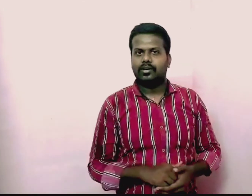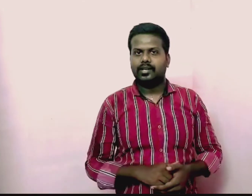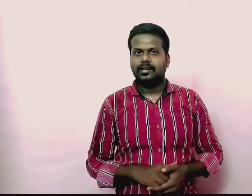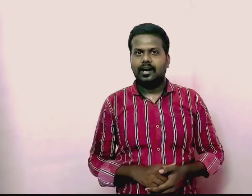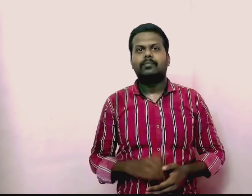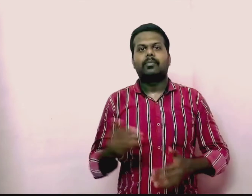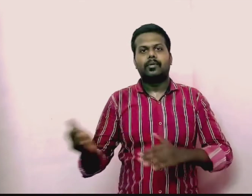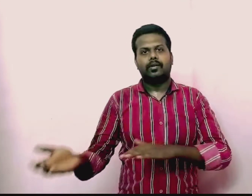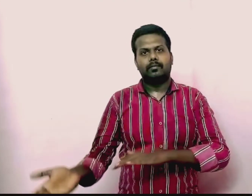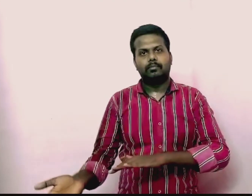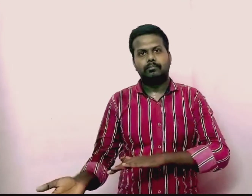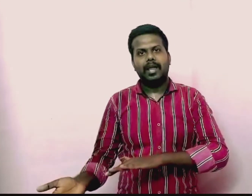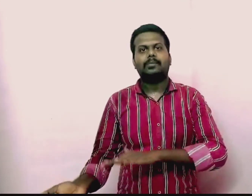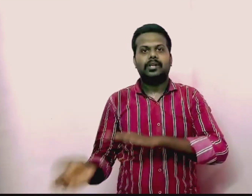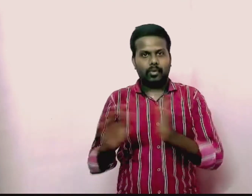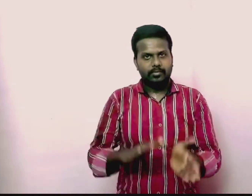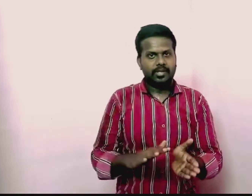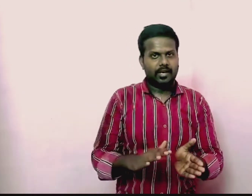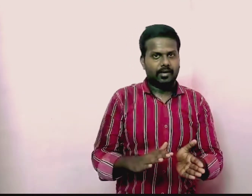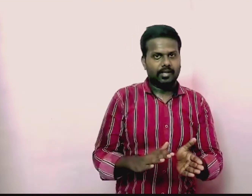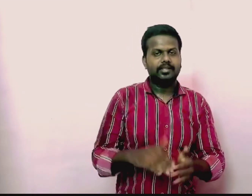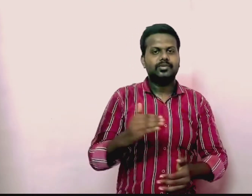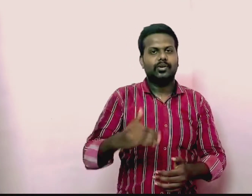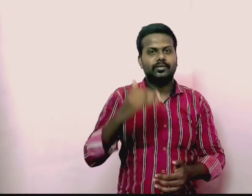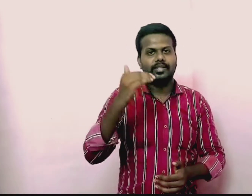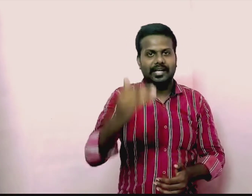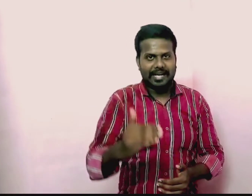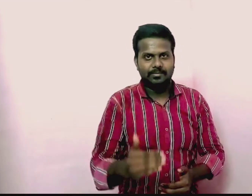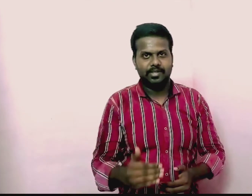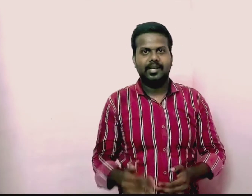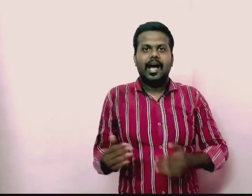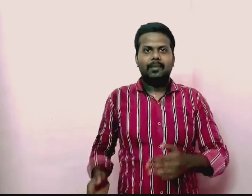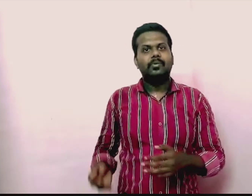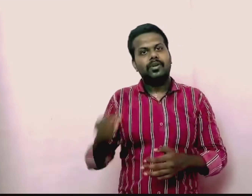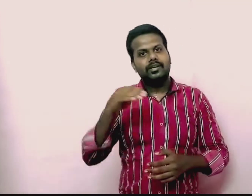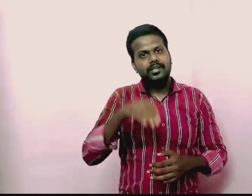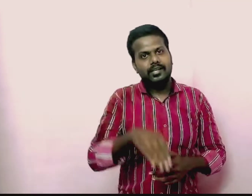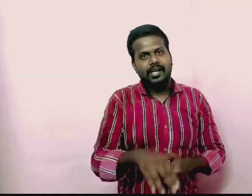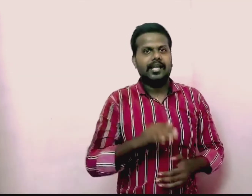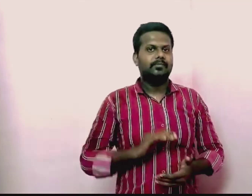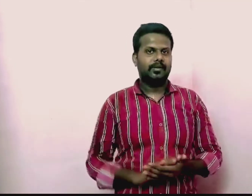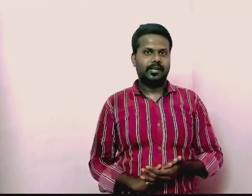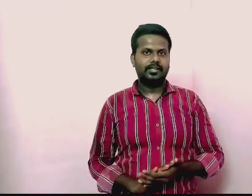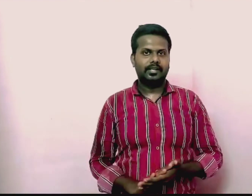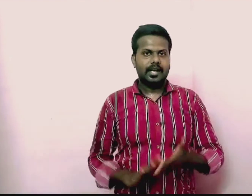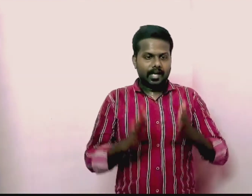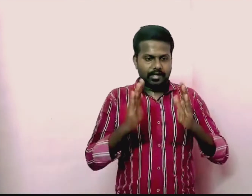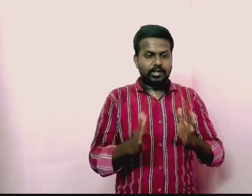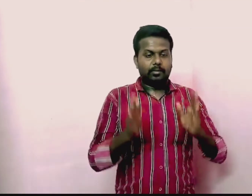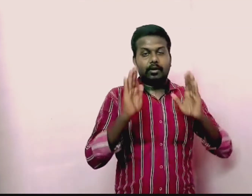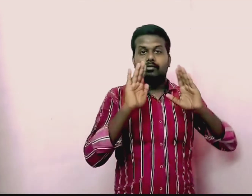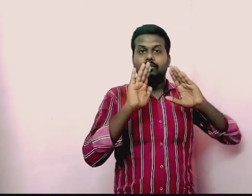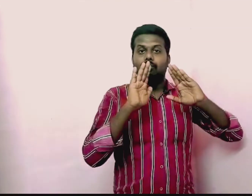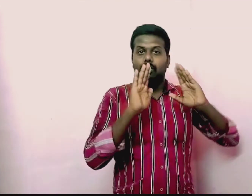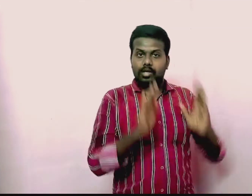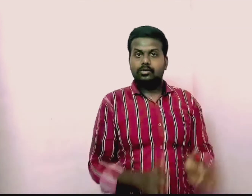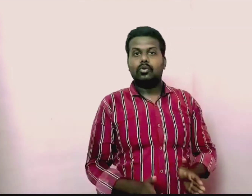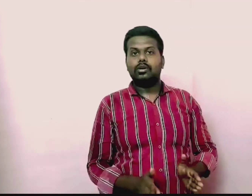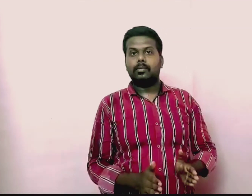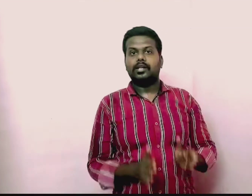லாண்டரிங், பிளாக் மணியை ஒயிட் மணி ஆகிறது. சோ இது வந்து கிரைம். அப்போ உனக்கு இது கிரைம்ல வருது, நீ இந்த பணம் வந்து உனக்குன்னு